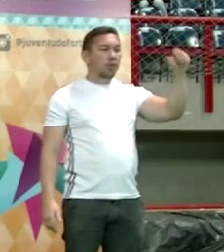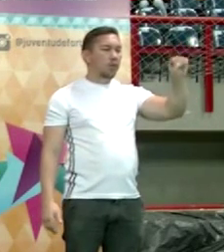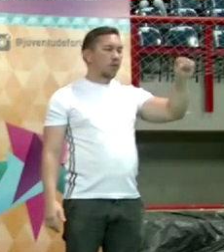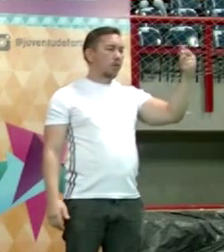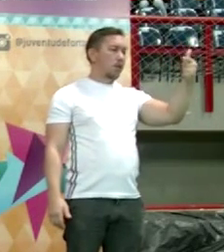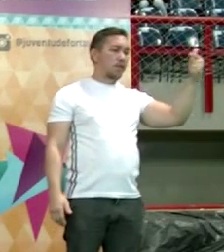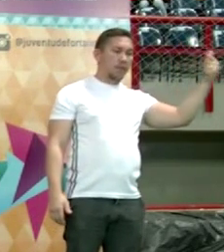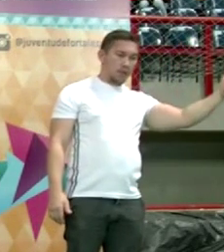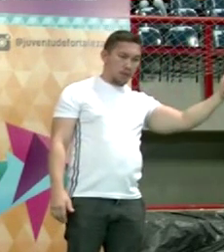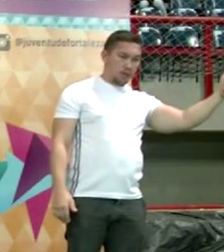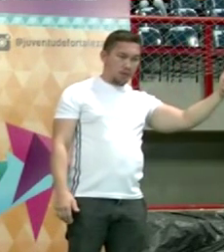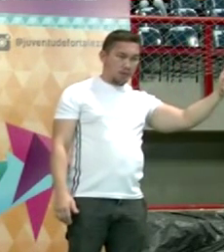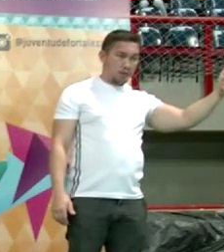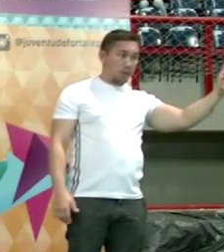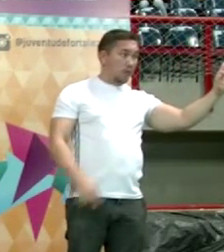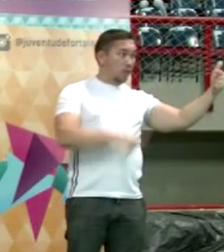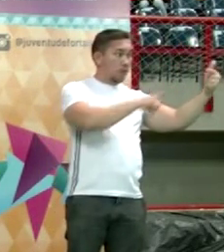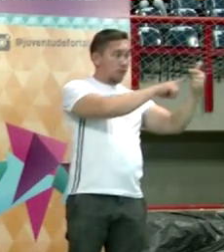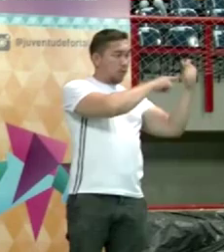1822.